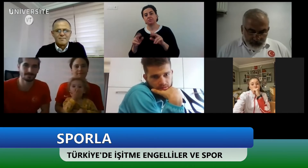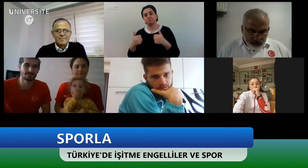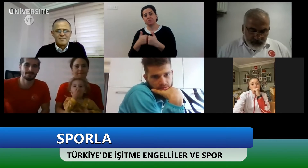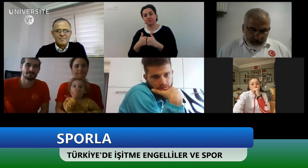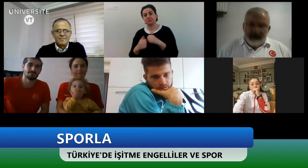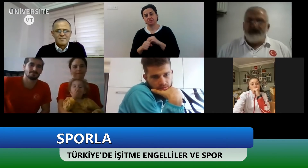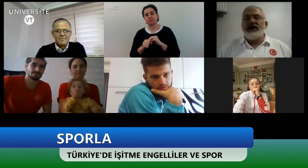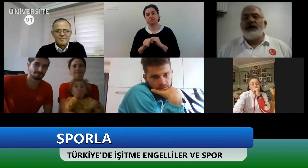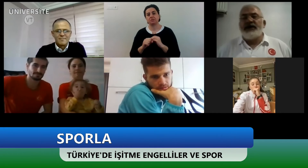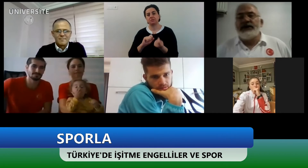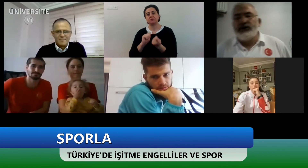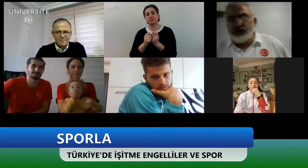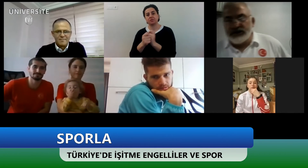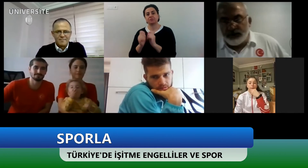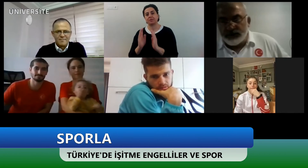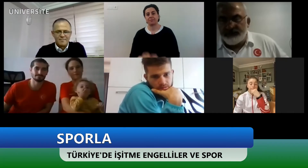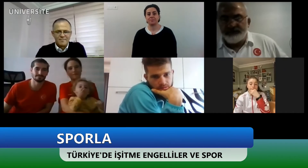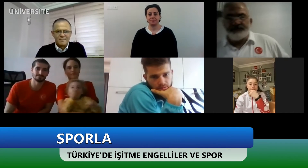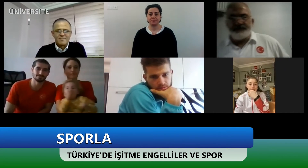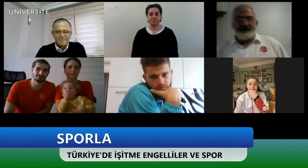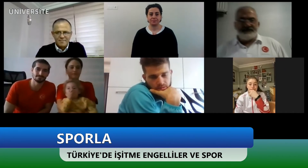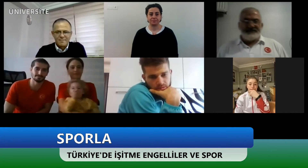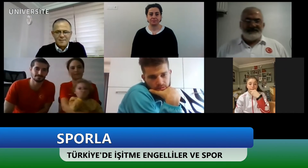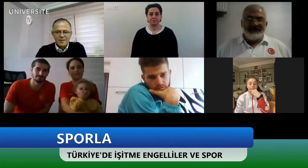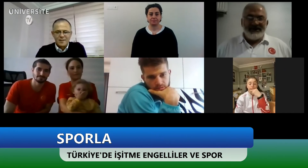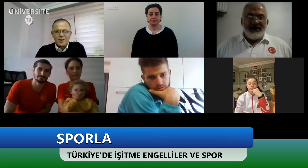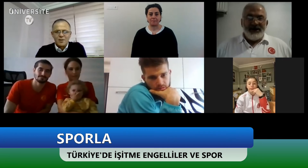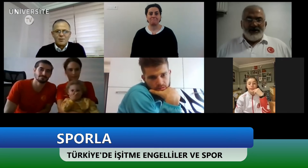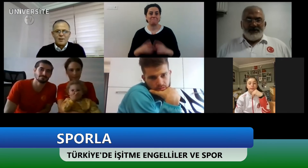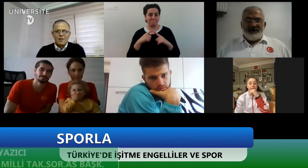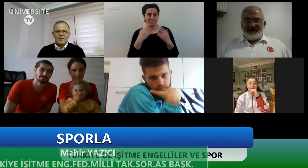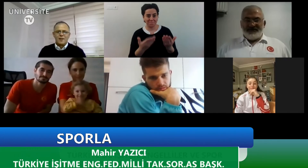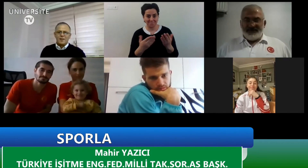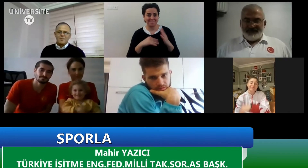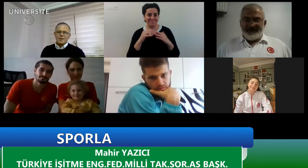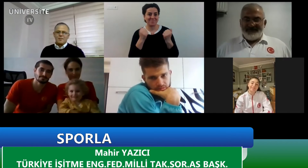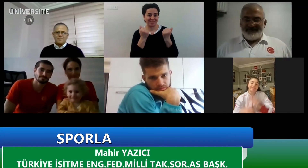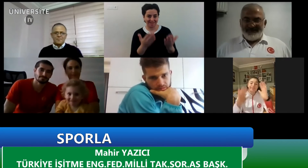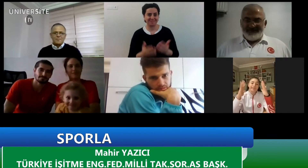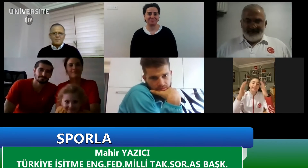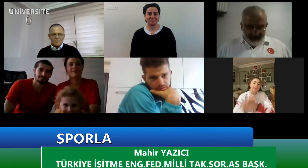maçlar olarak sürekli revize yaparak gidiyoruz Tekin Hocam. Teşekkür ediyoruz. Elinize sağlık Sayın